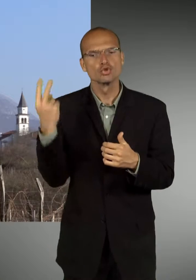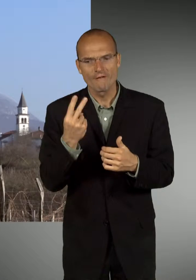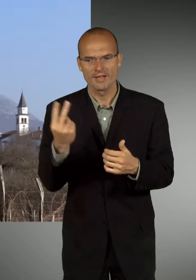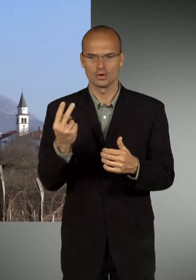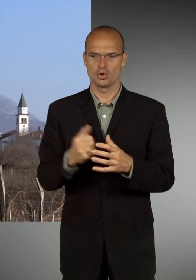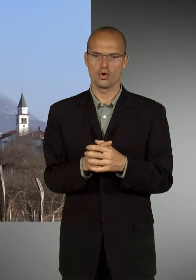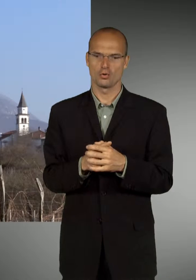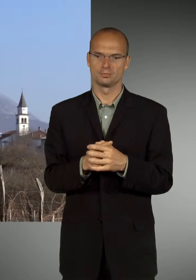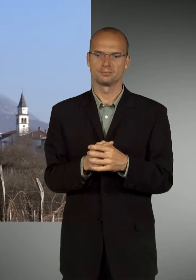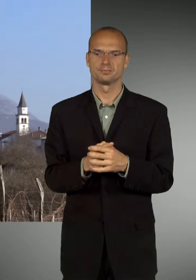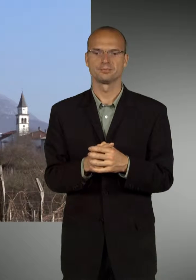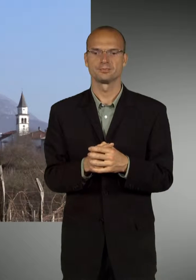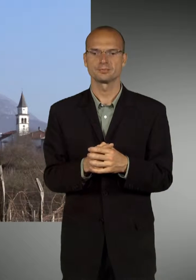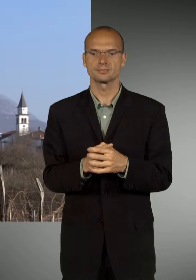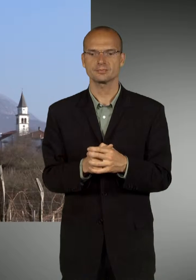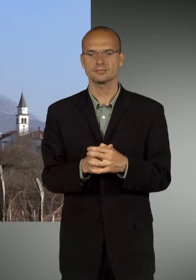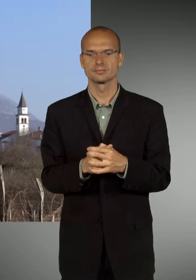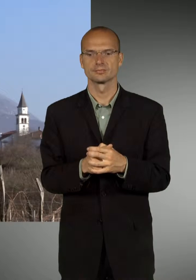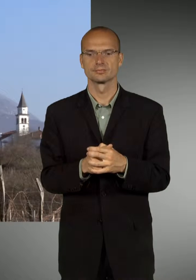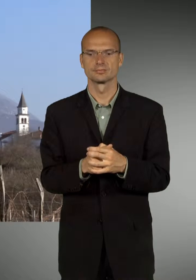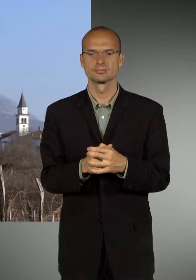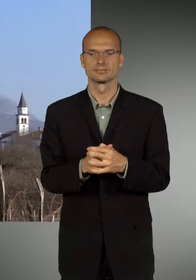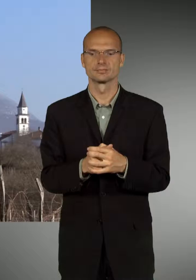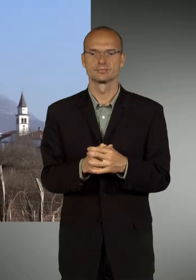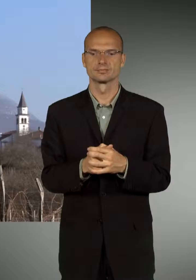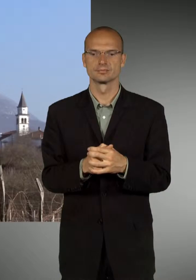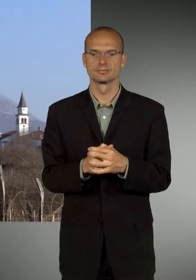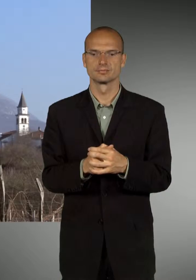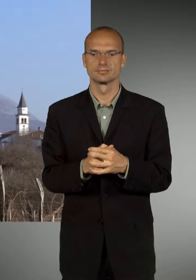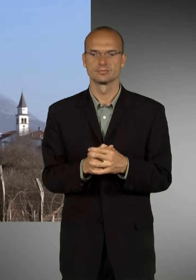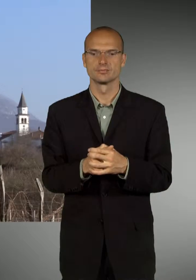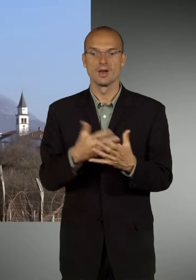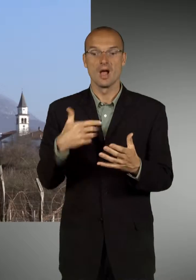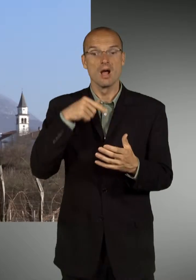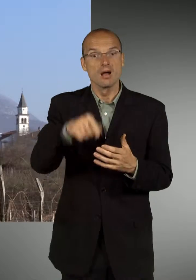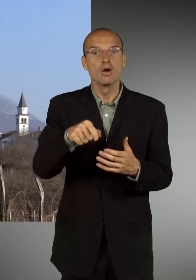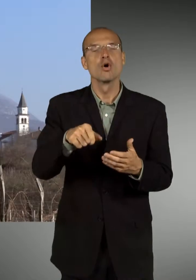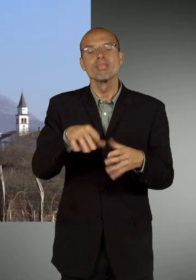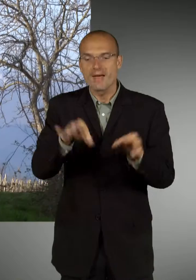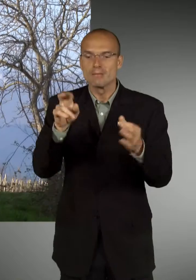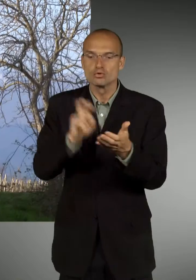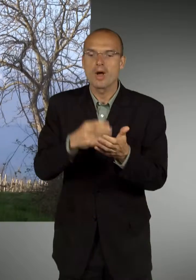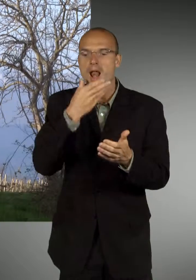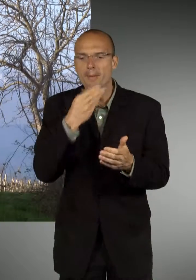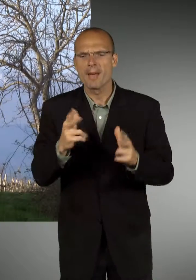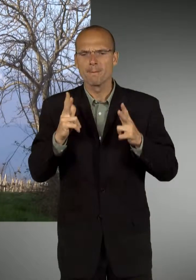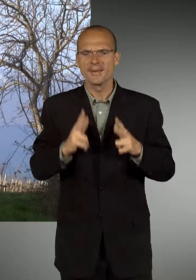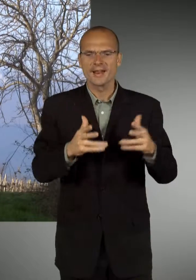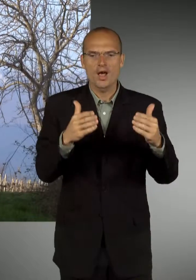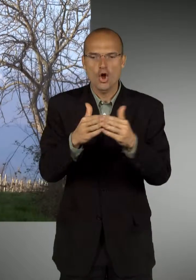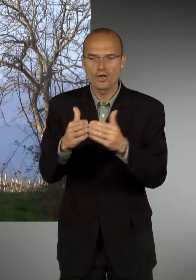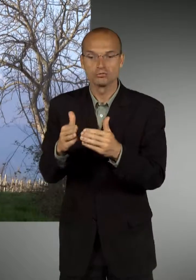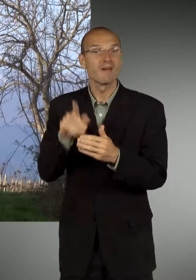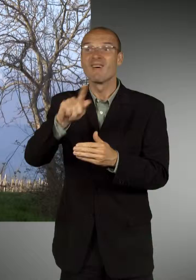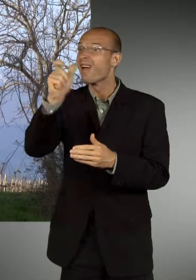Slovenia, dove riesco a trovare ancora dei bei posti tranquilli, cosa